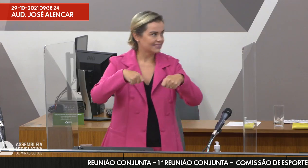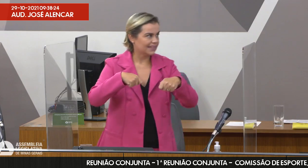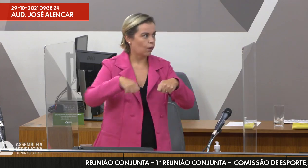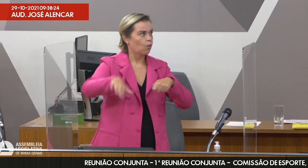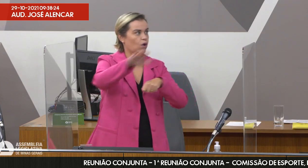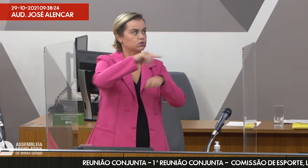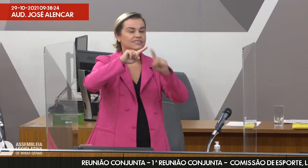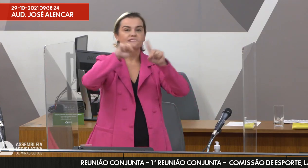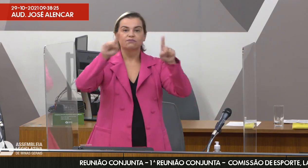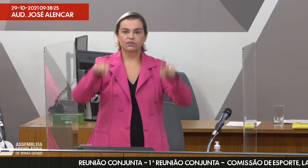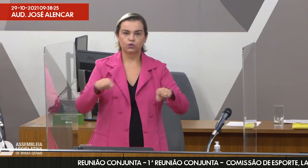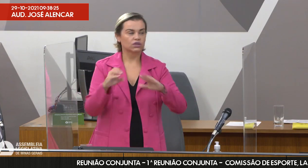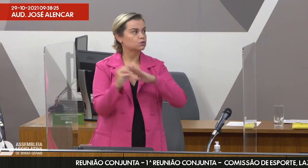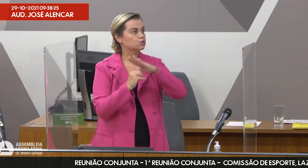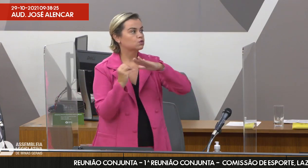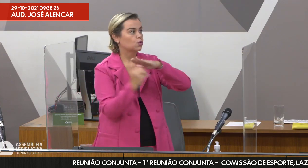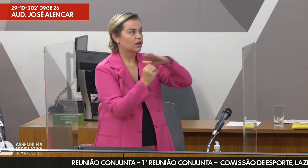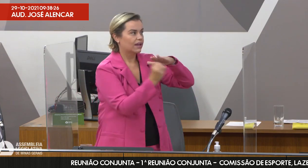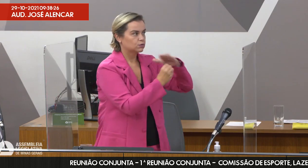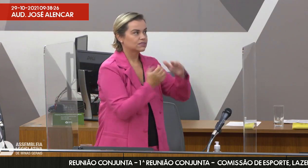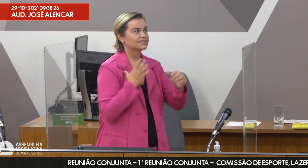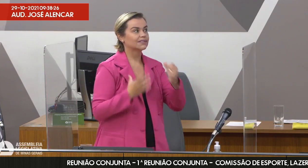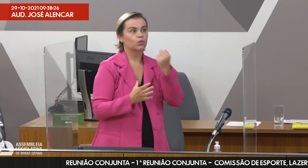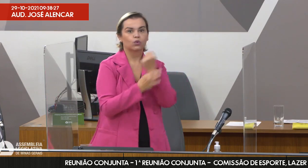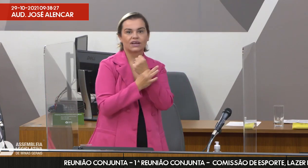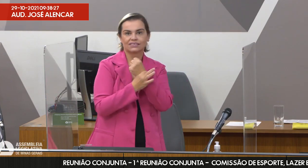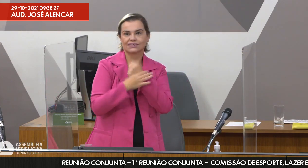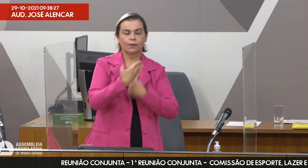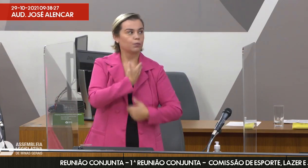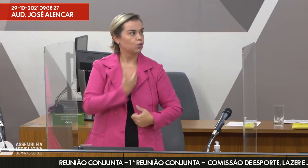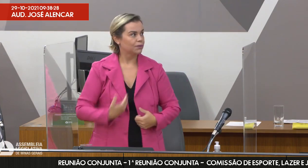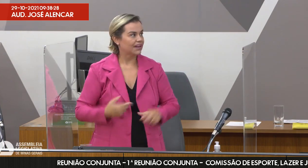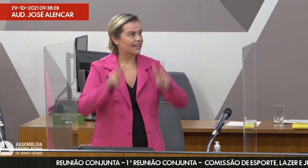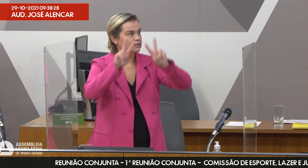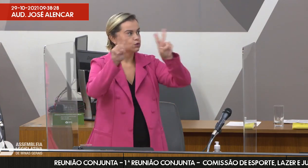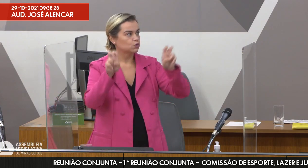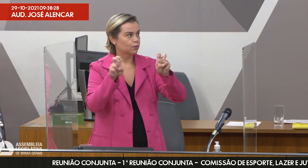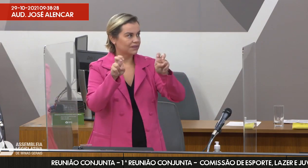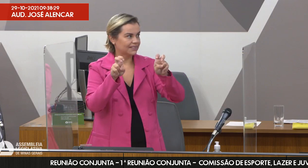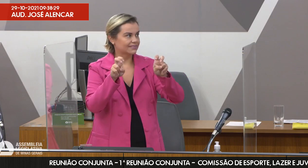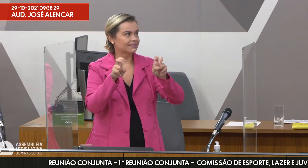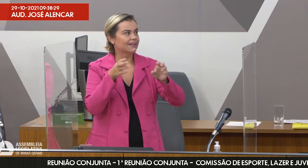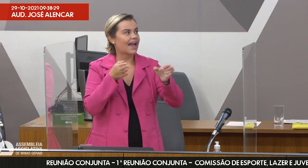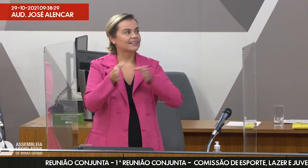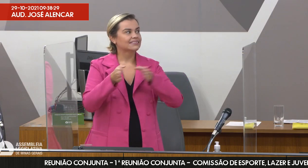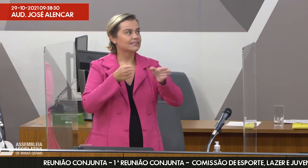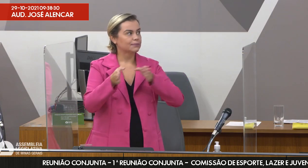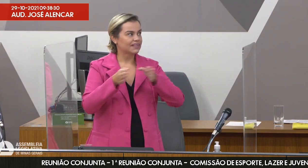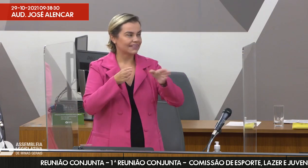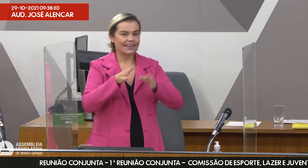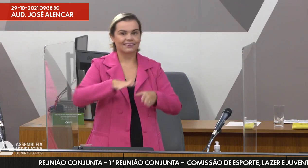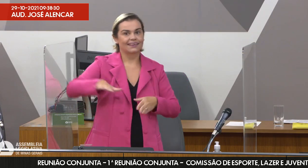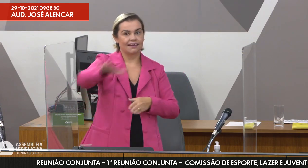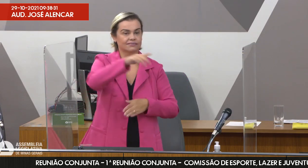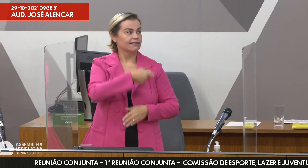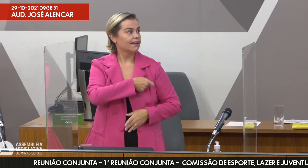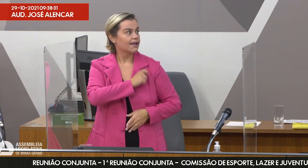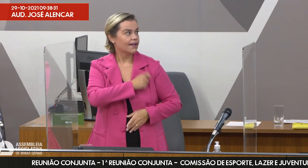Desenvolvemos cursos de capacitação aos servidores dos órgãos de segurança pública sobre acessibilidade